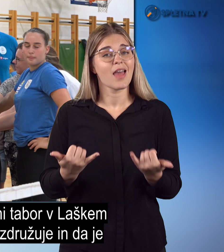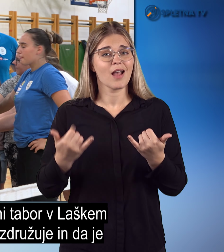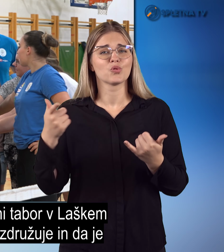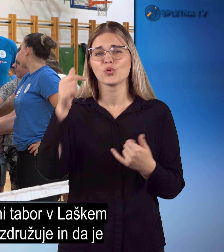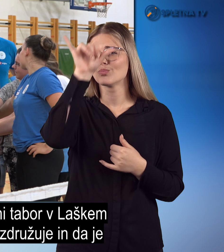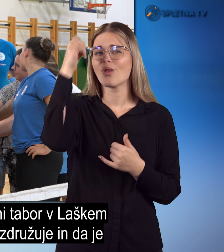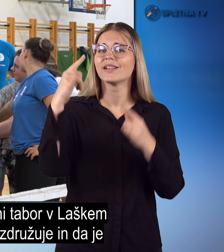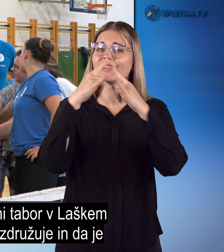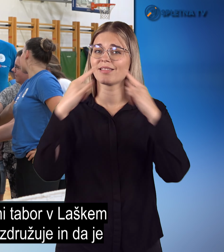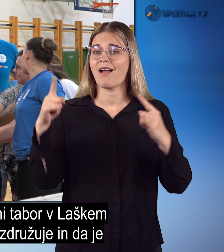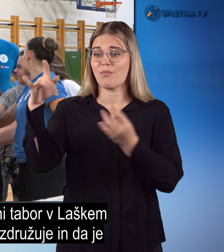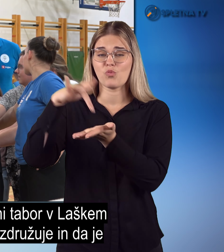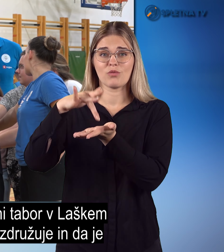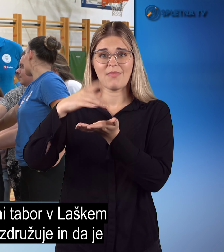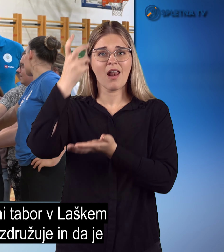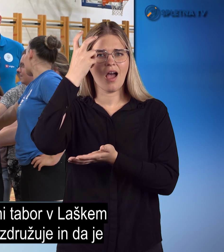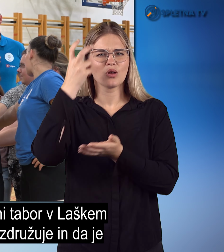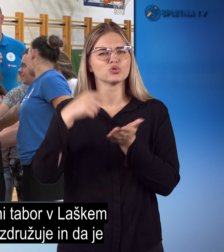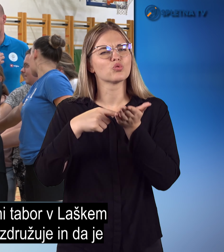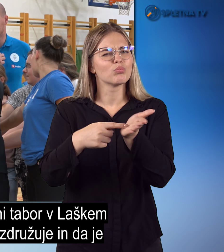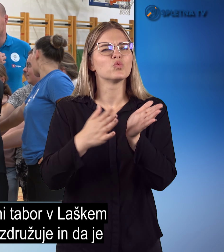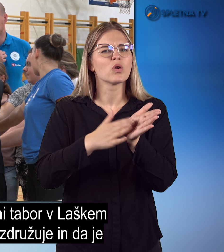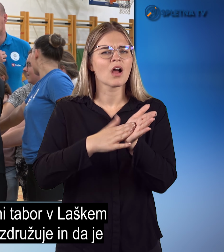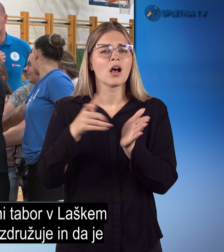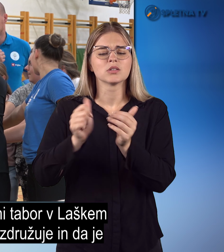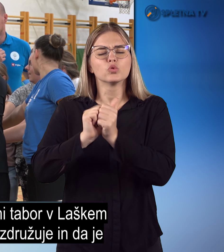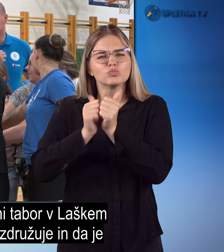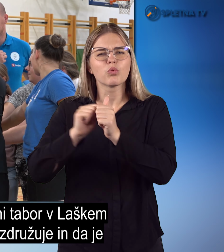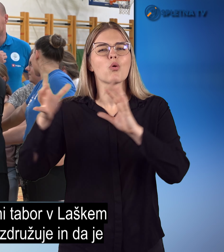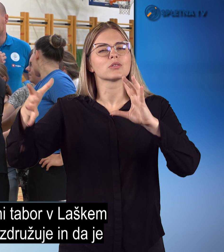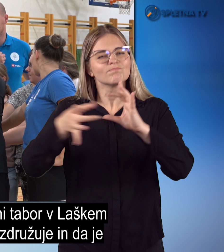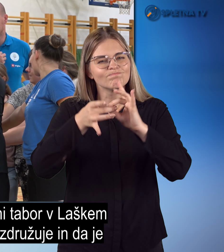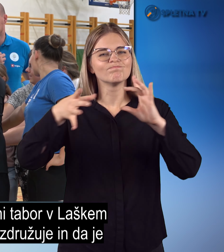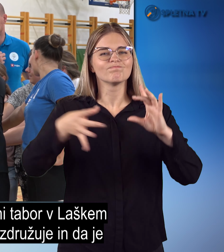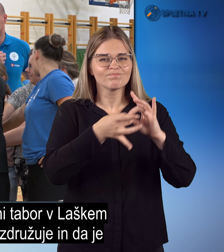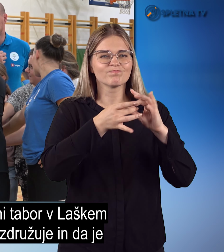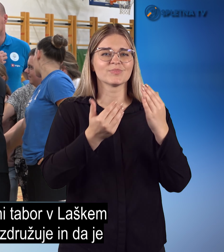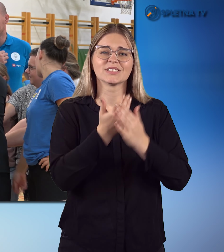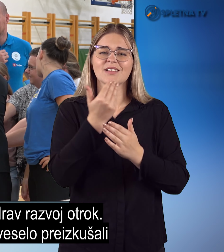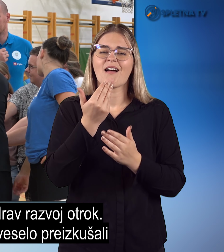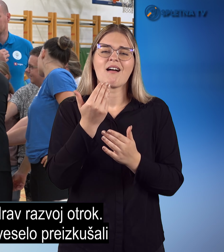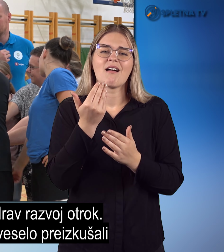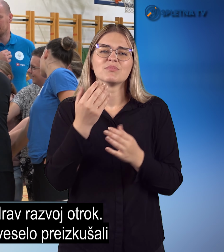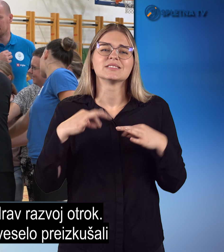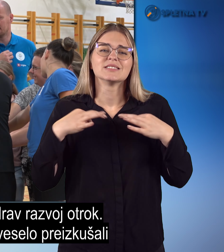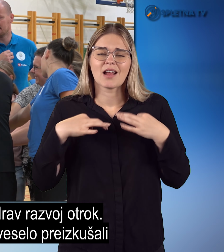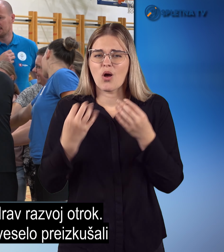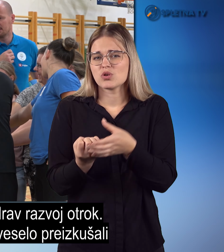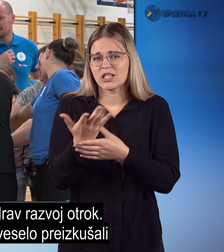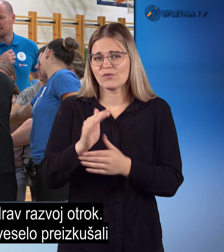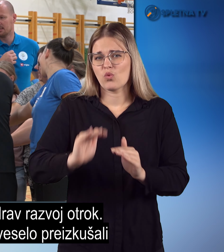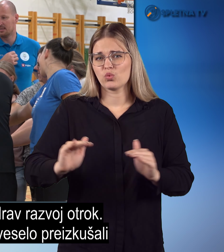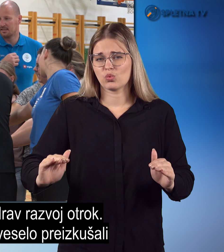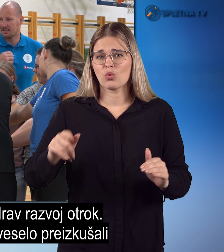Tudi letos je poletni tabor v Laškem dokazal, da šport združuje in da je nepogrešljiv za zdrav razvoj otrok.